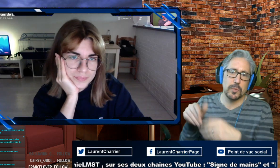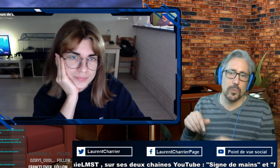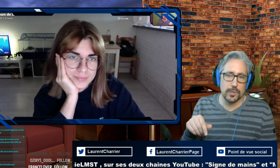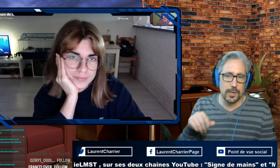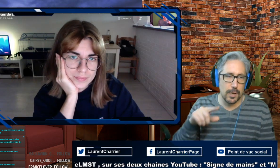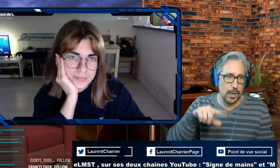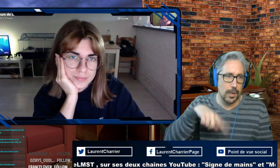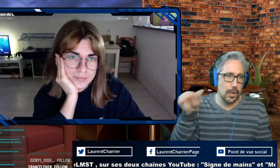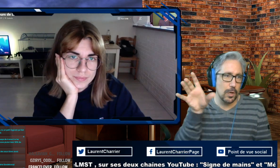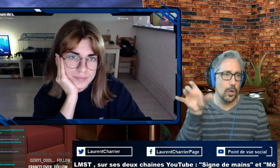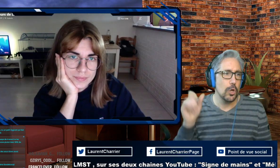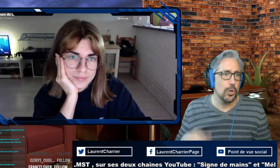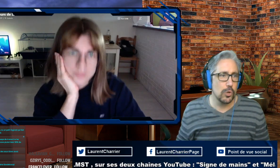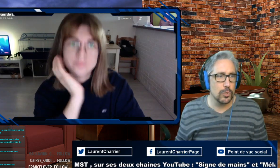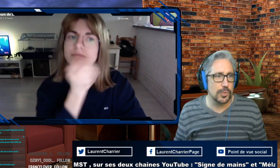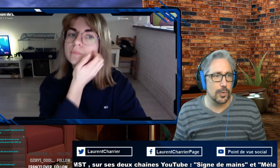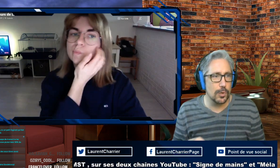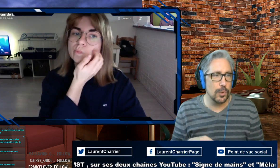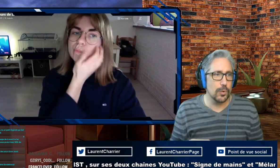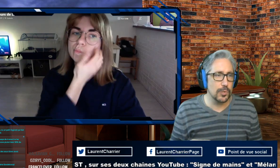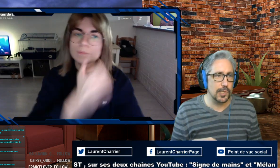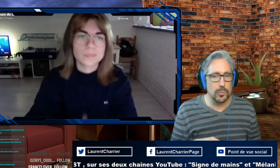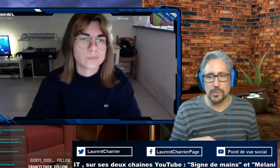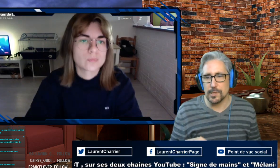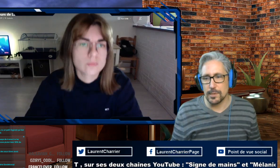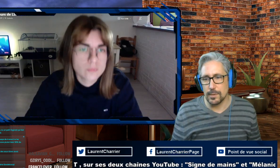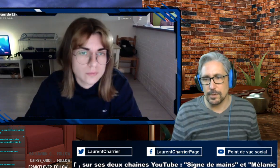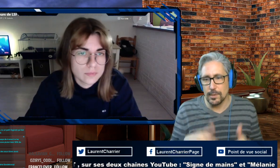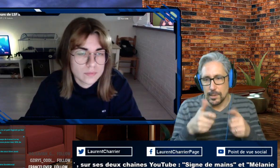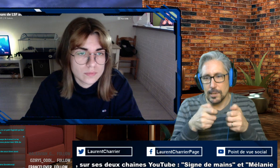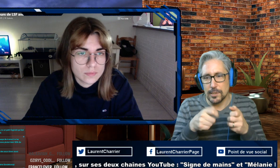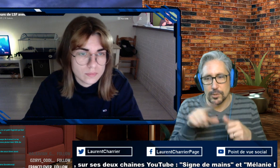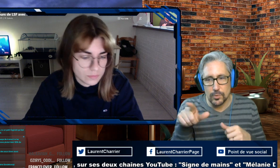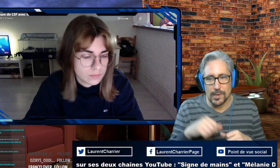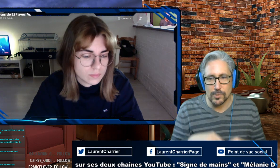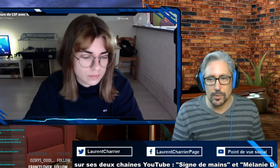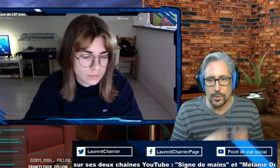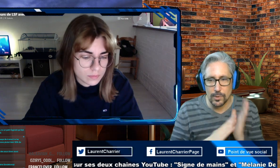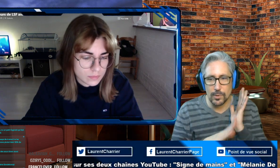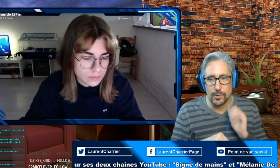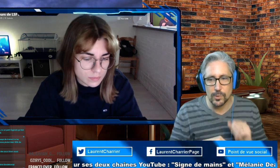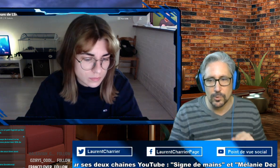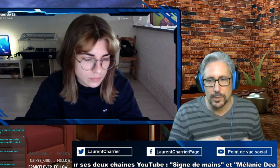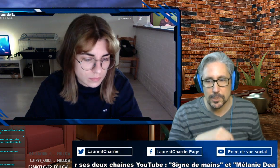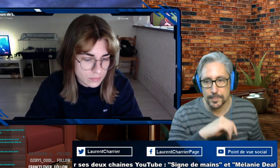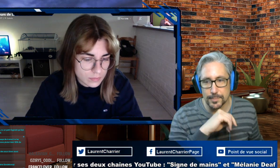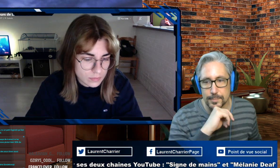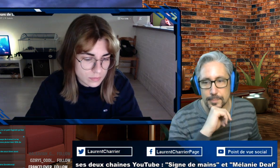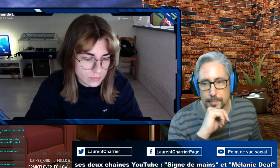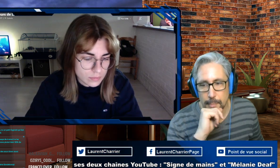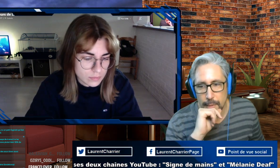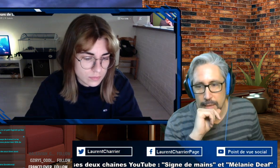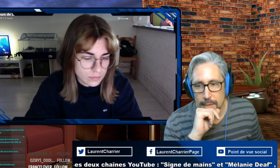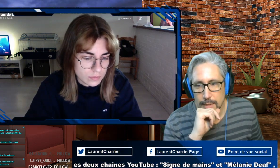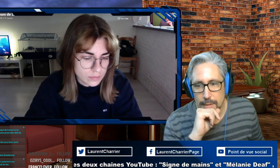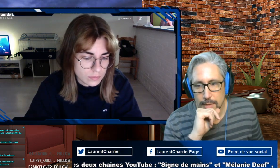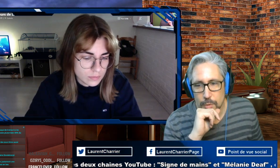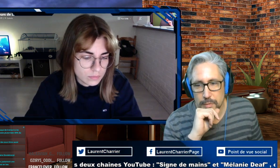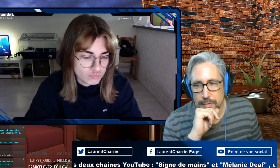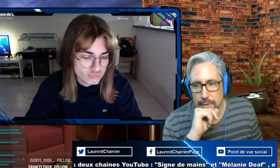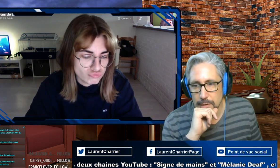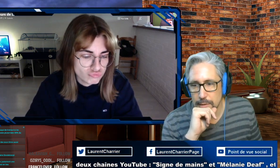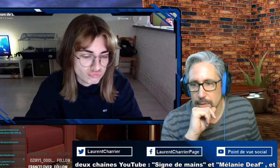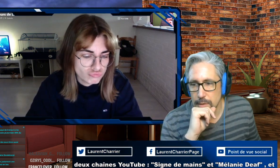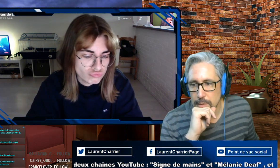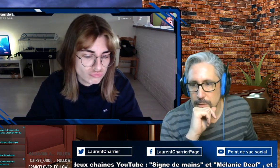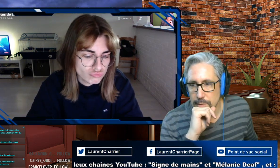Tolmir il va demander à une autre streameuse qui joue là sur Twitch. Donc